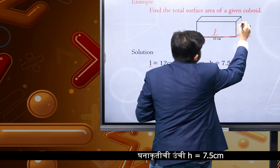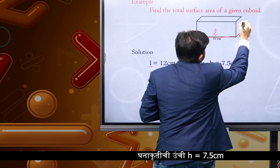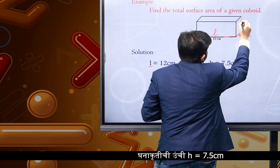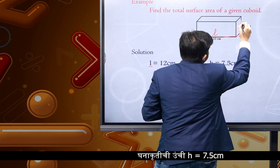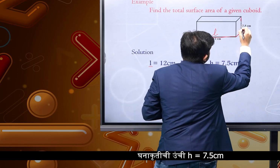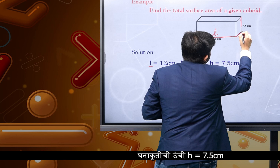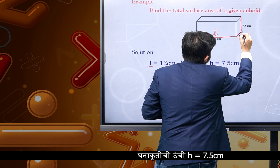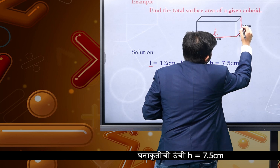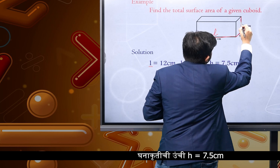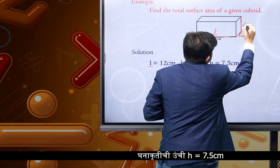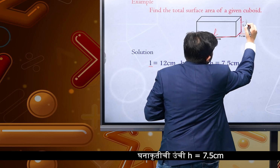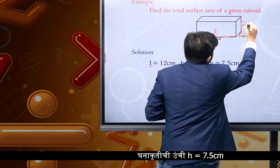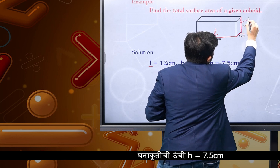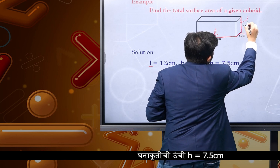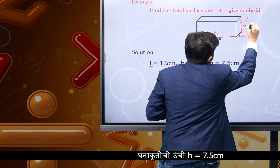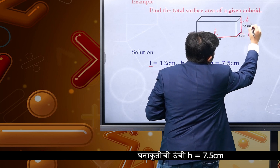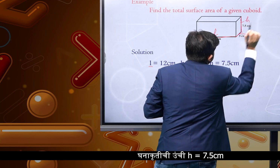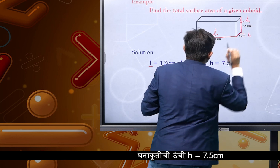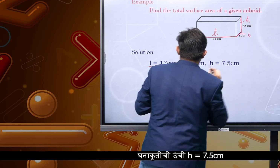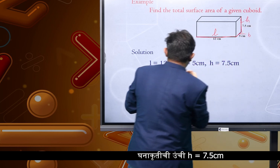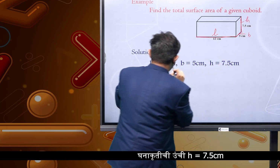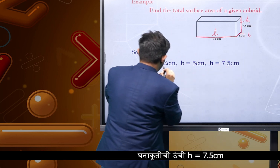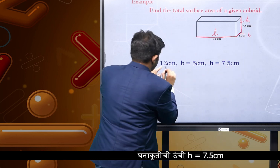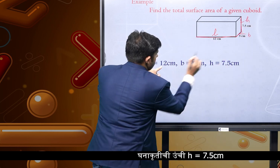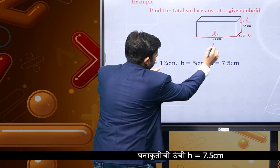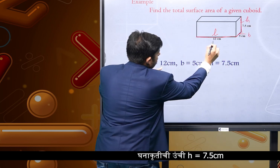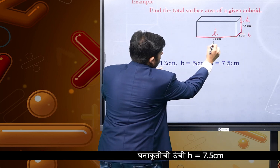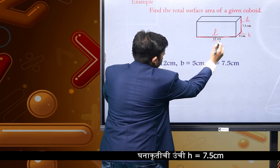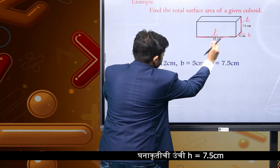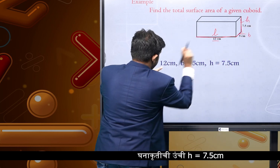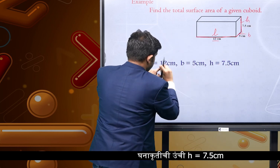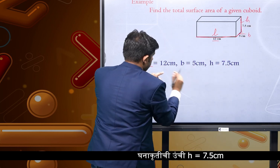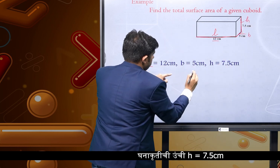घनाकृतीची उंची H बरोबर 7.5 सेंटीमीटर.